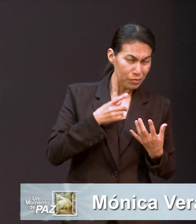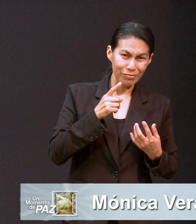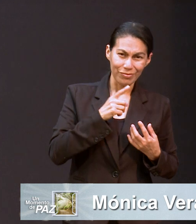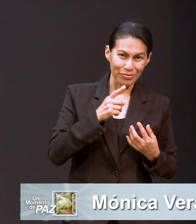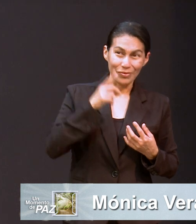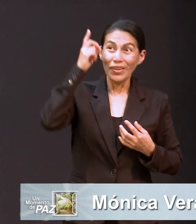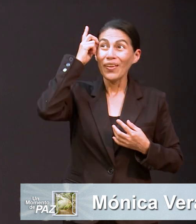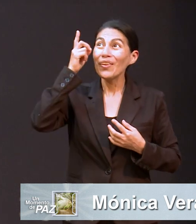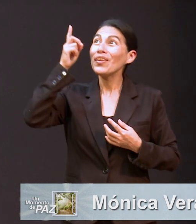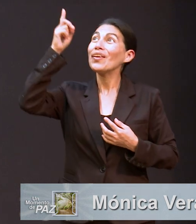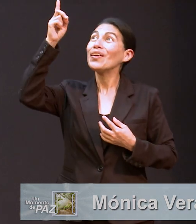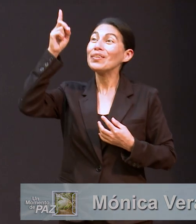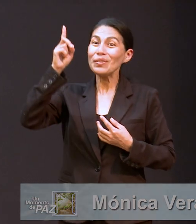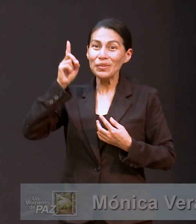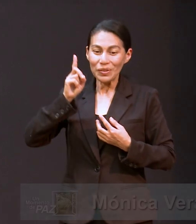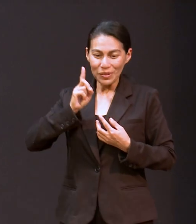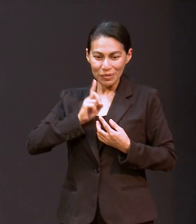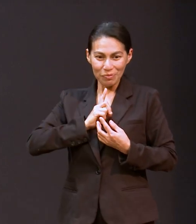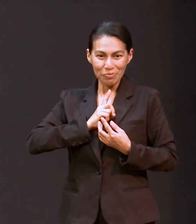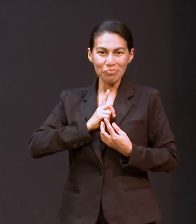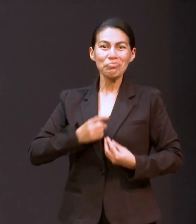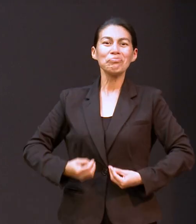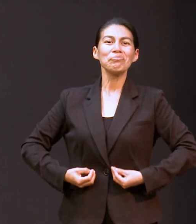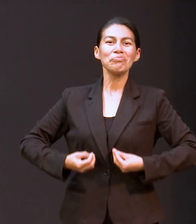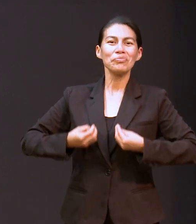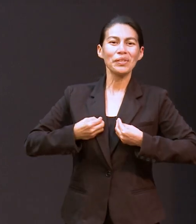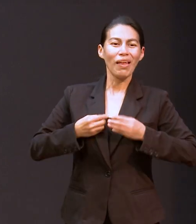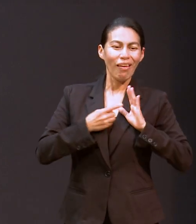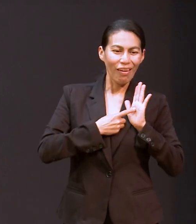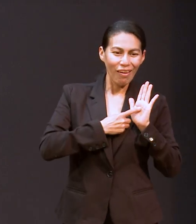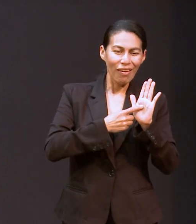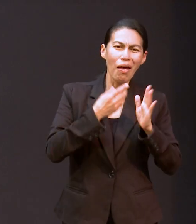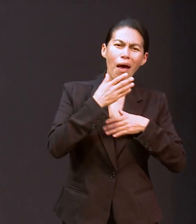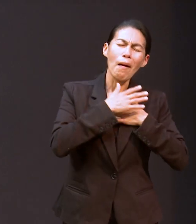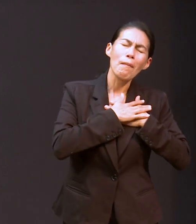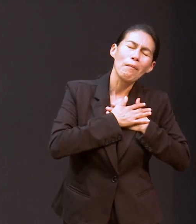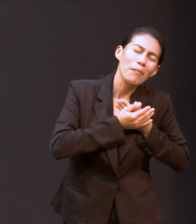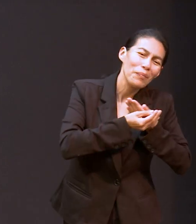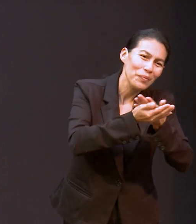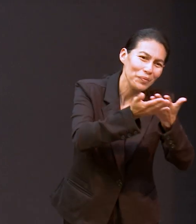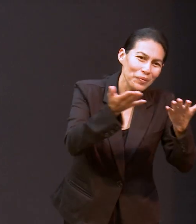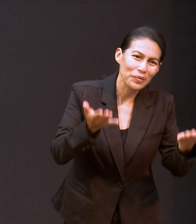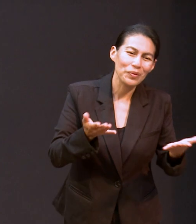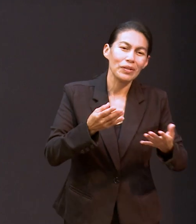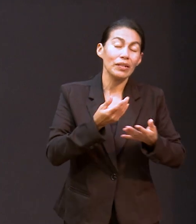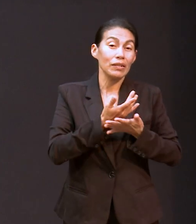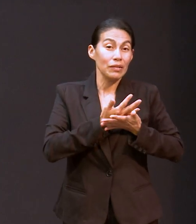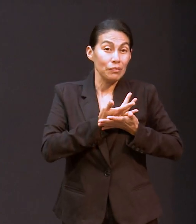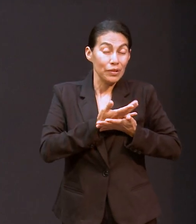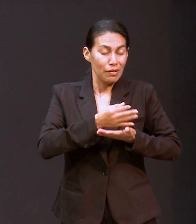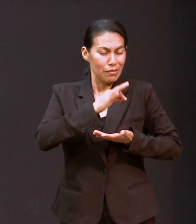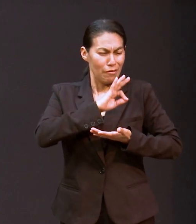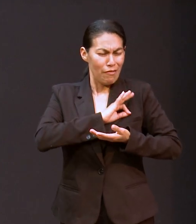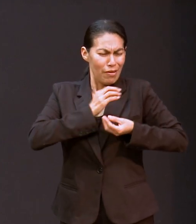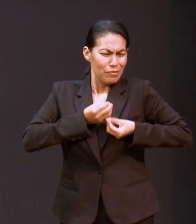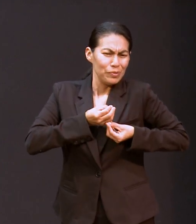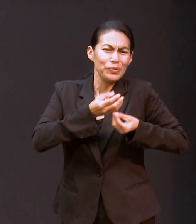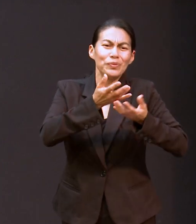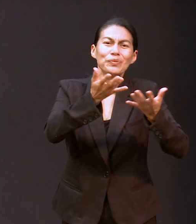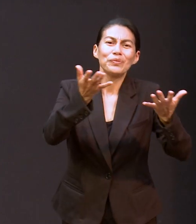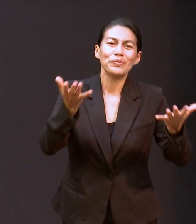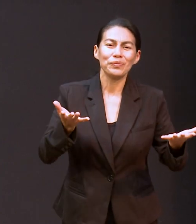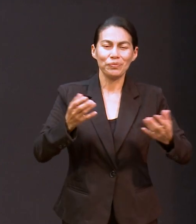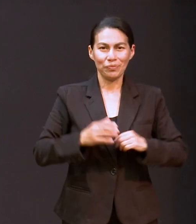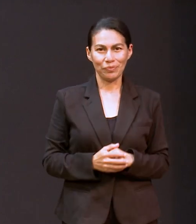nosotros mensajeros que llevamos en nuestra vida el mensaje de amor a este mundo de esperanza